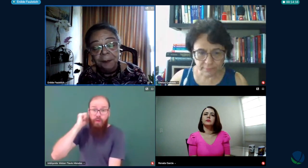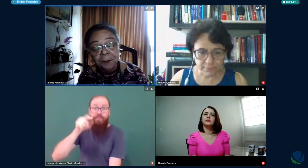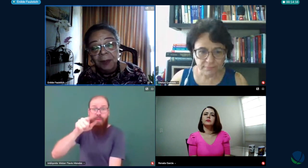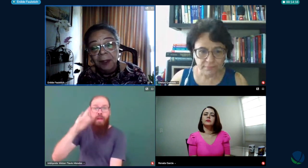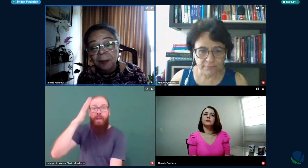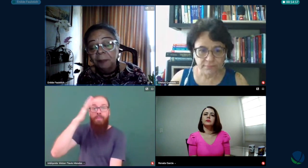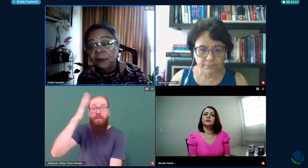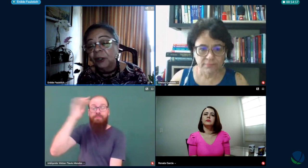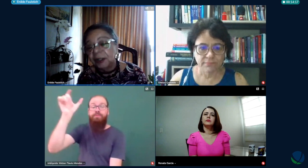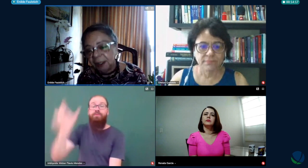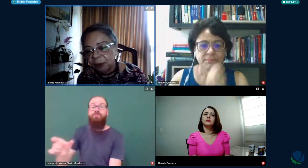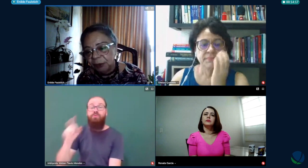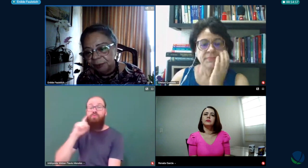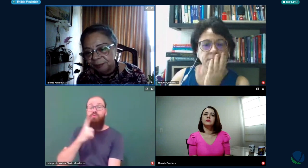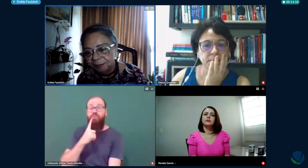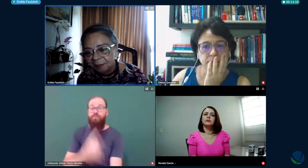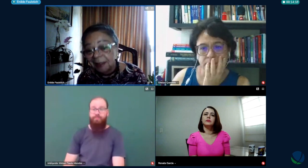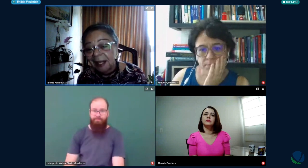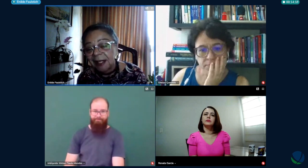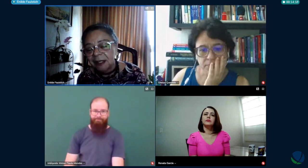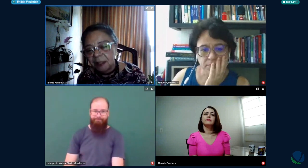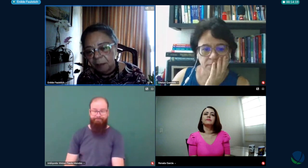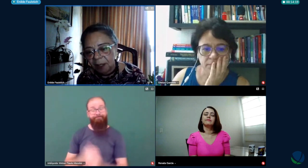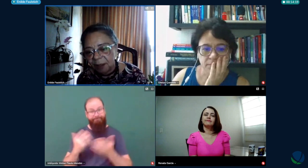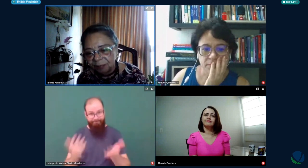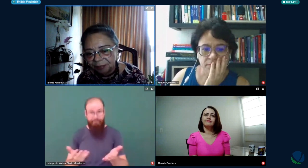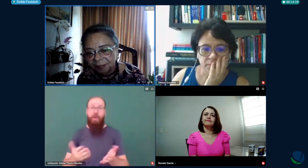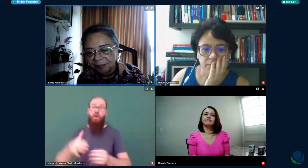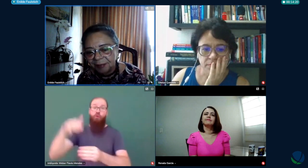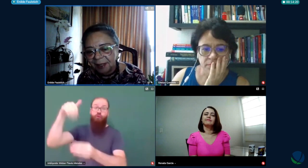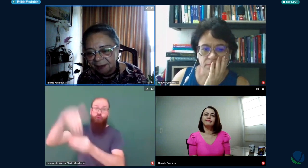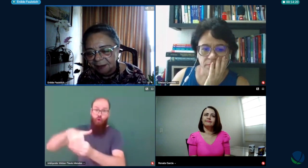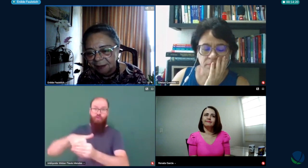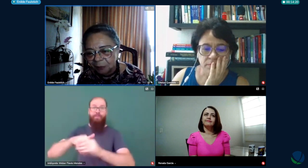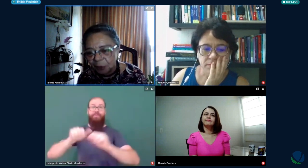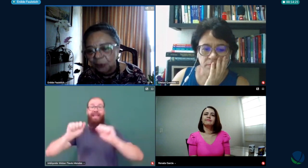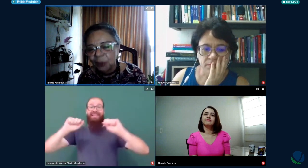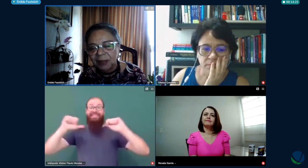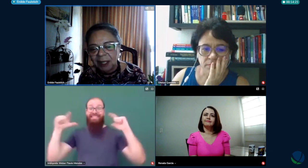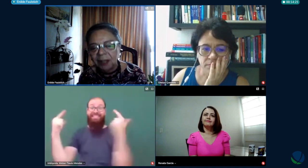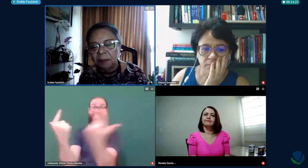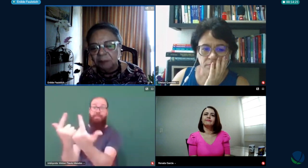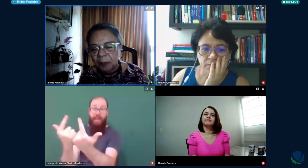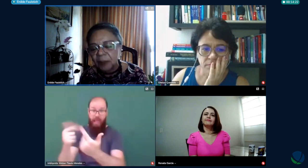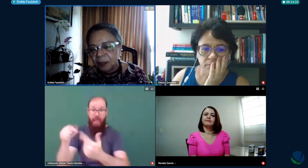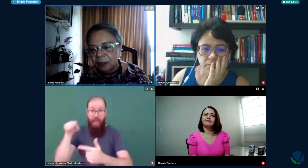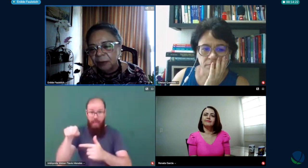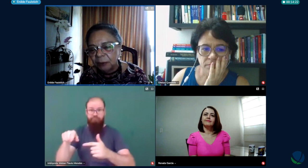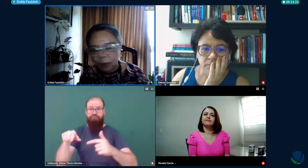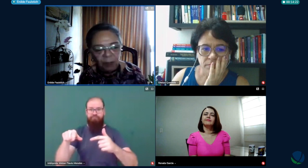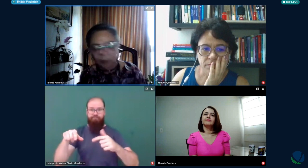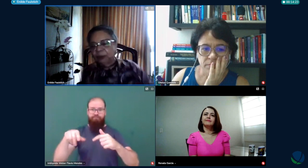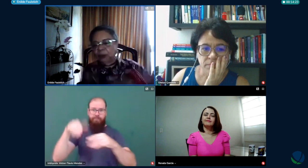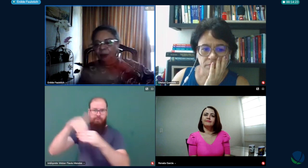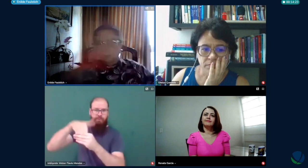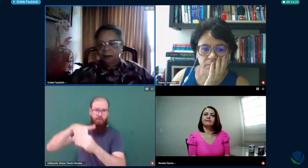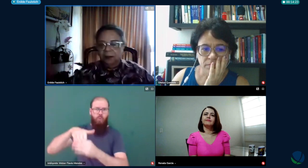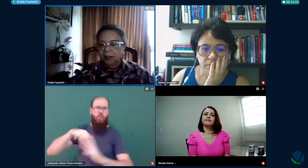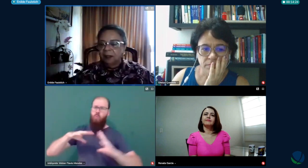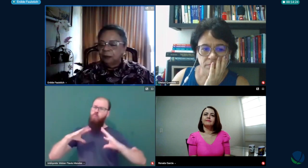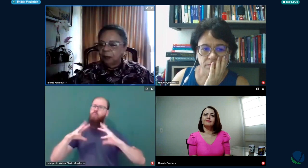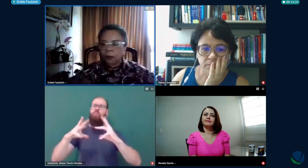foi votado lá na Assembleia, tá? Foi votado positivo, todo mundo